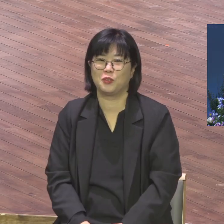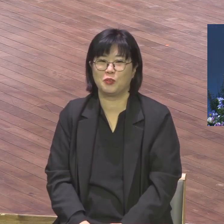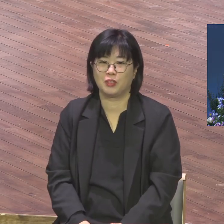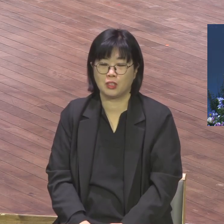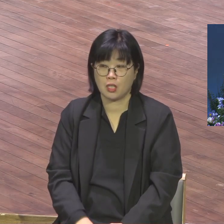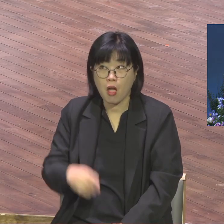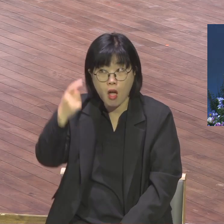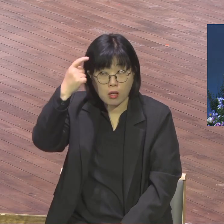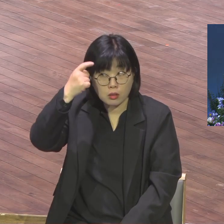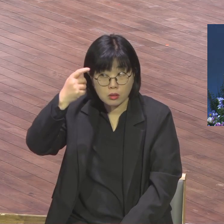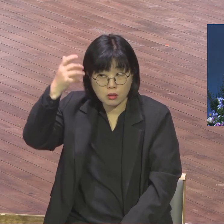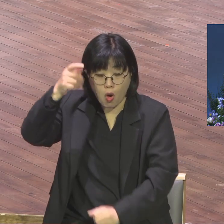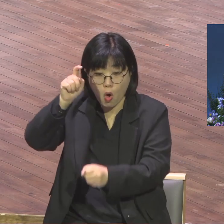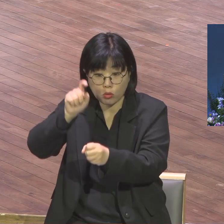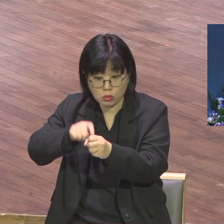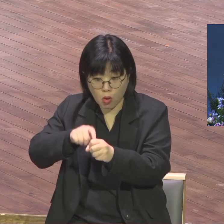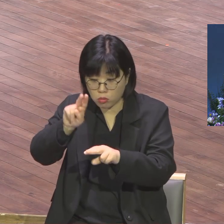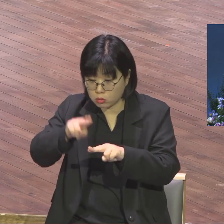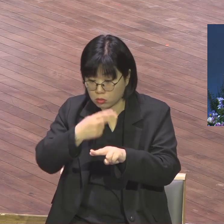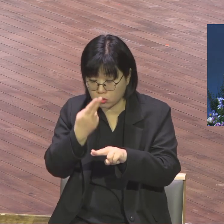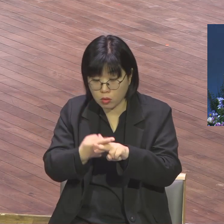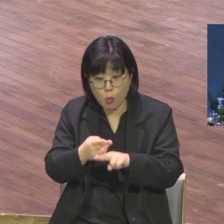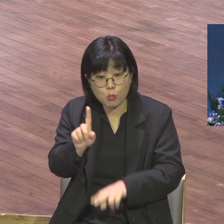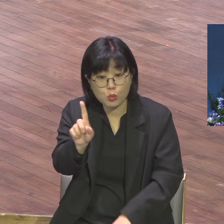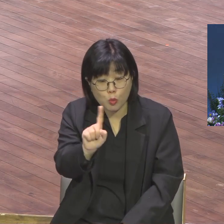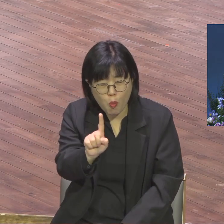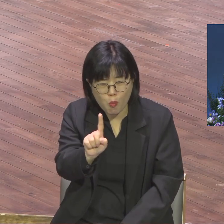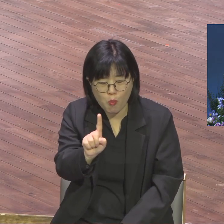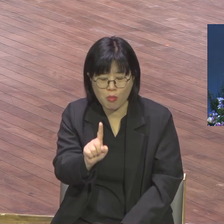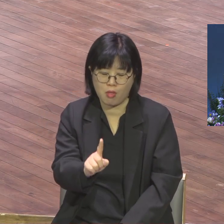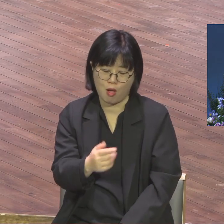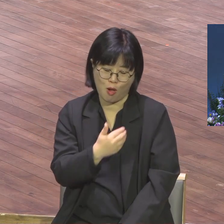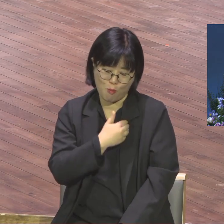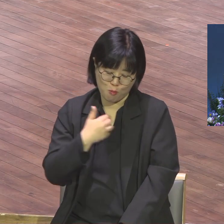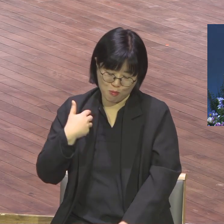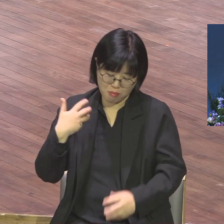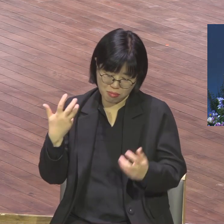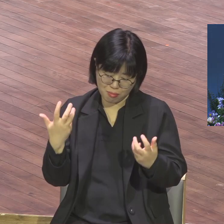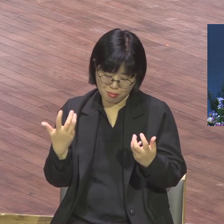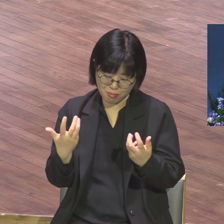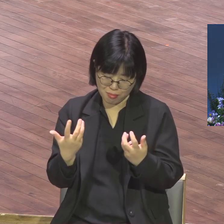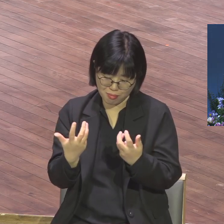영적 선물이 뭐냐, 오늘 제목입니다. 풍성한